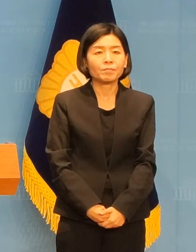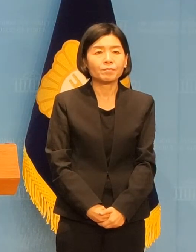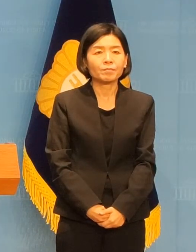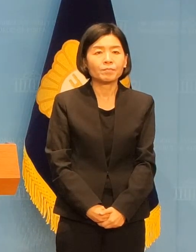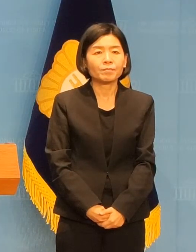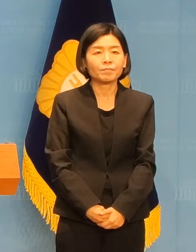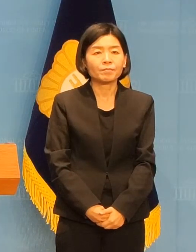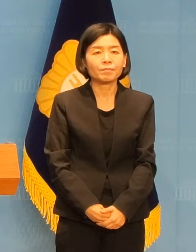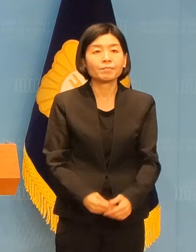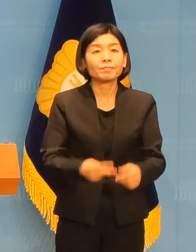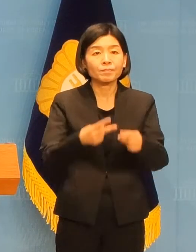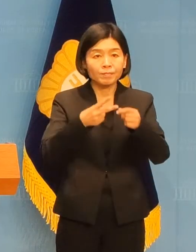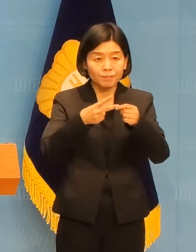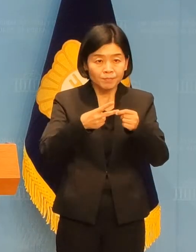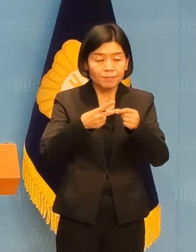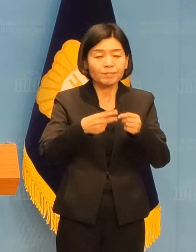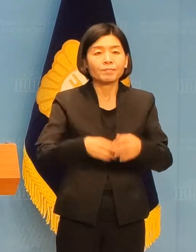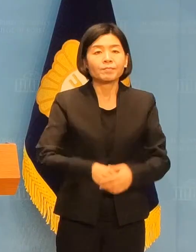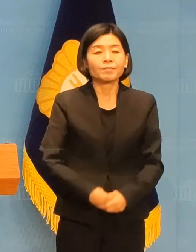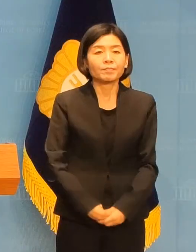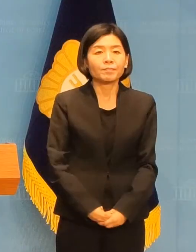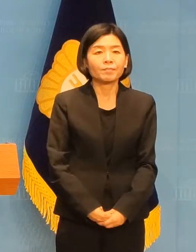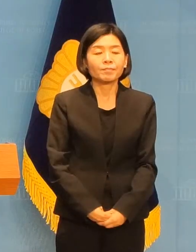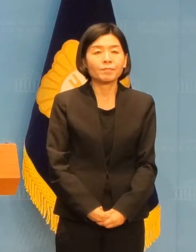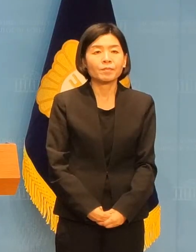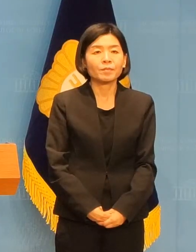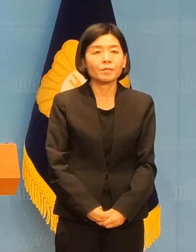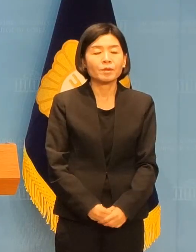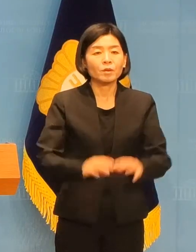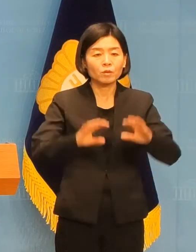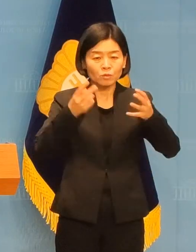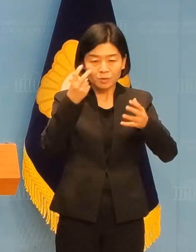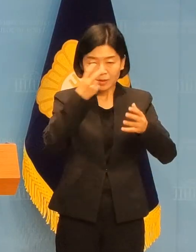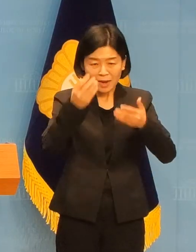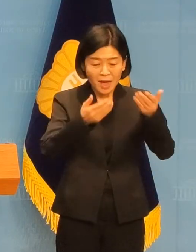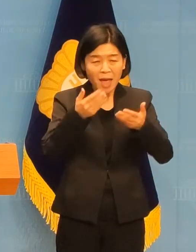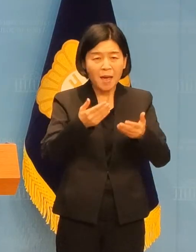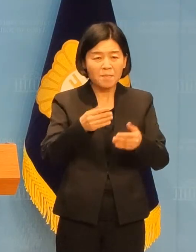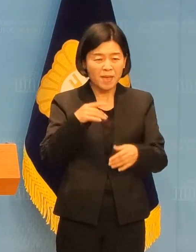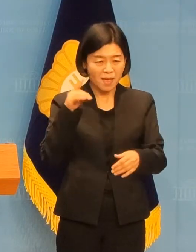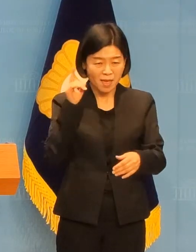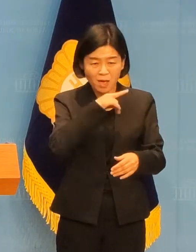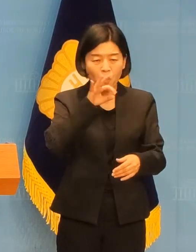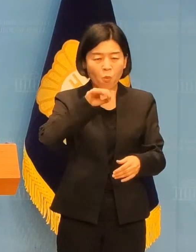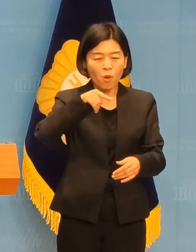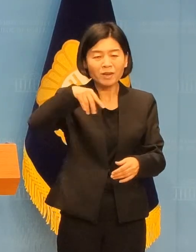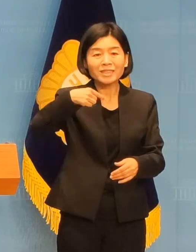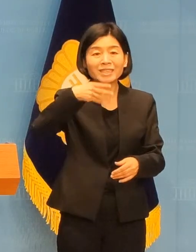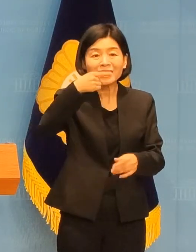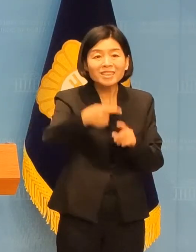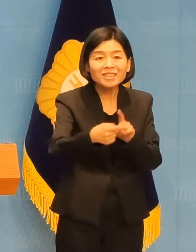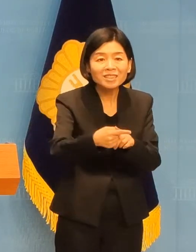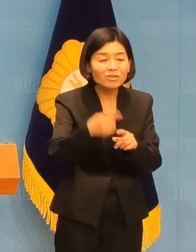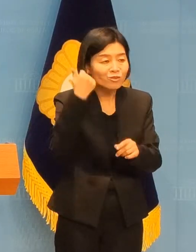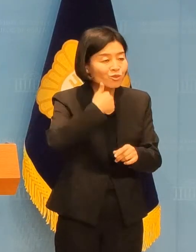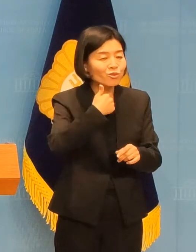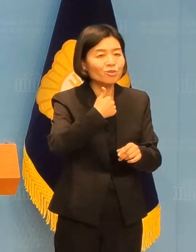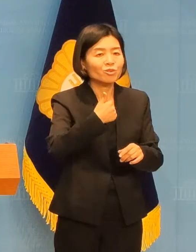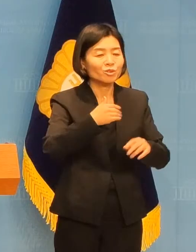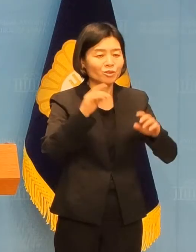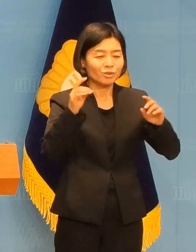네, 다음 논평입니다. 국감 워스트는 정쟁으로 내란 사태 책임